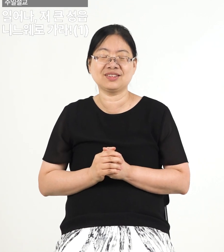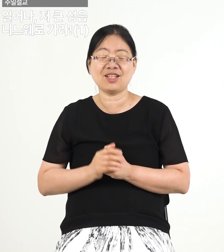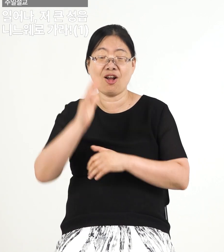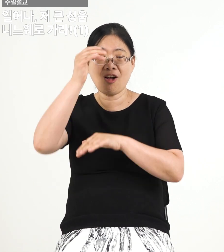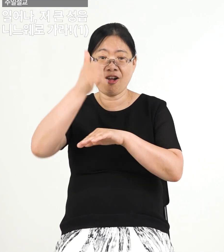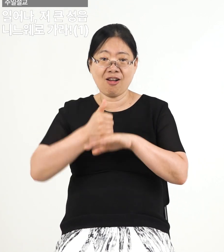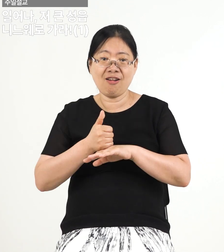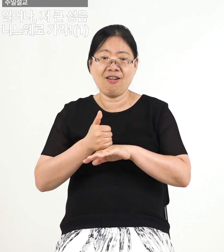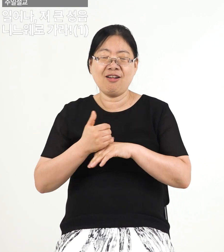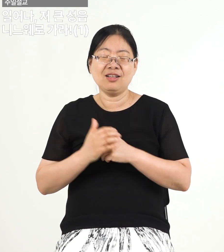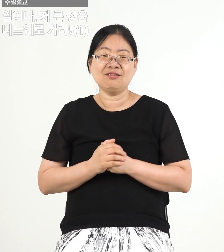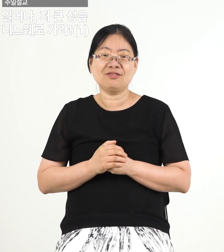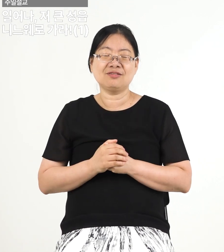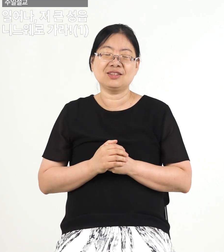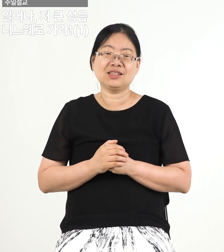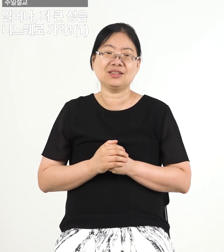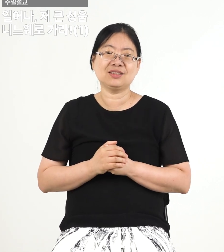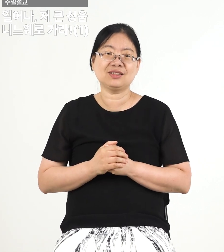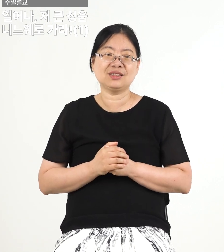결국